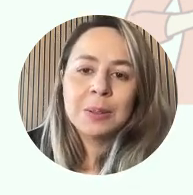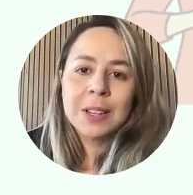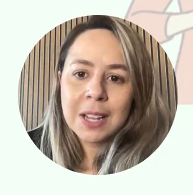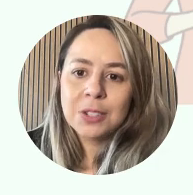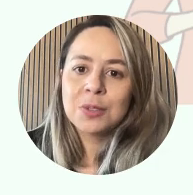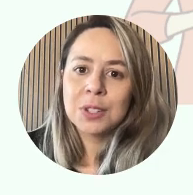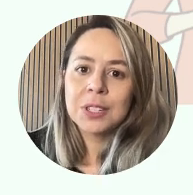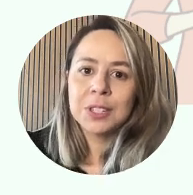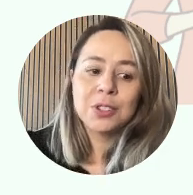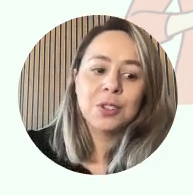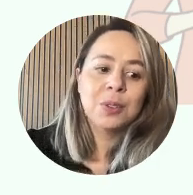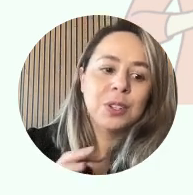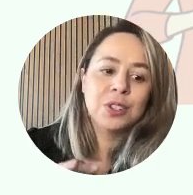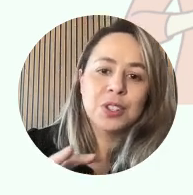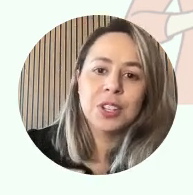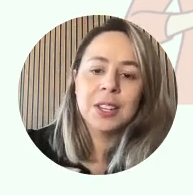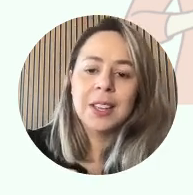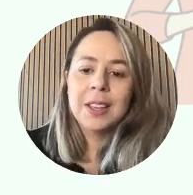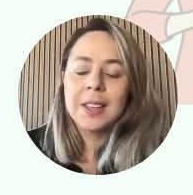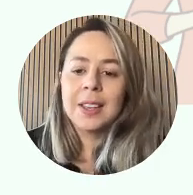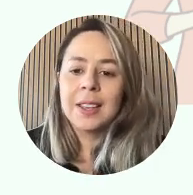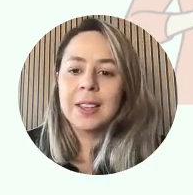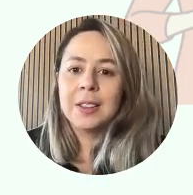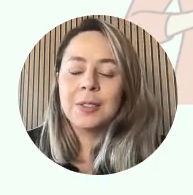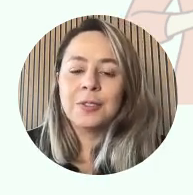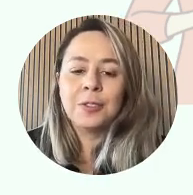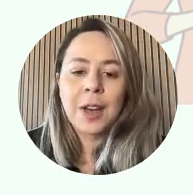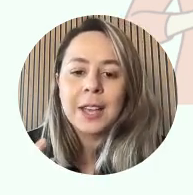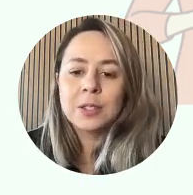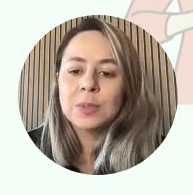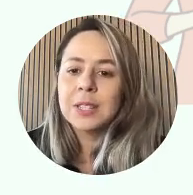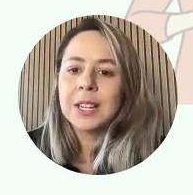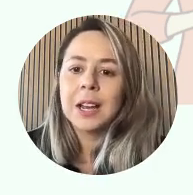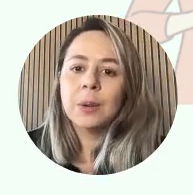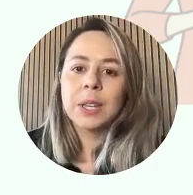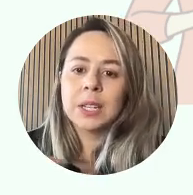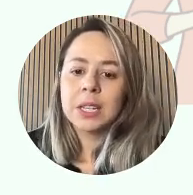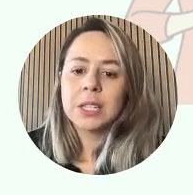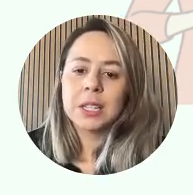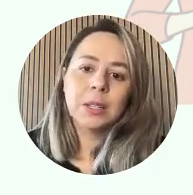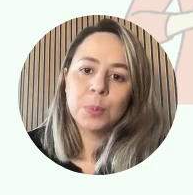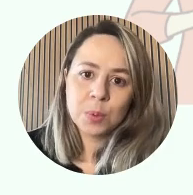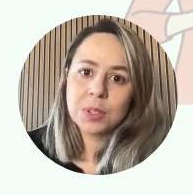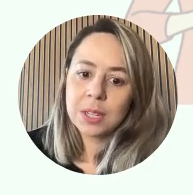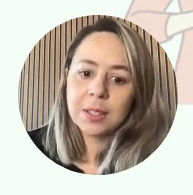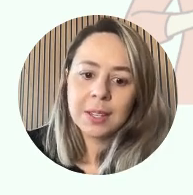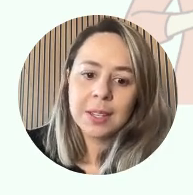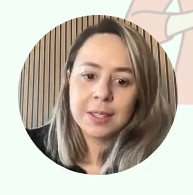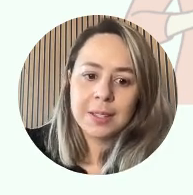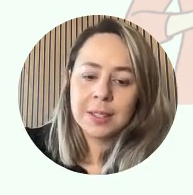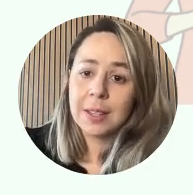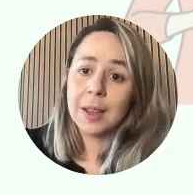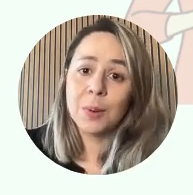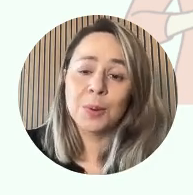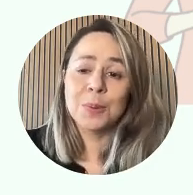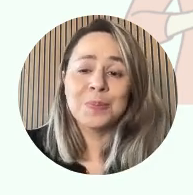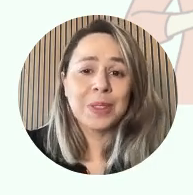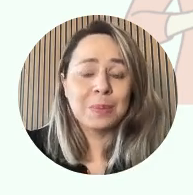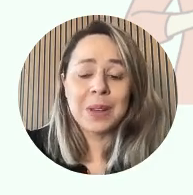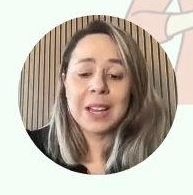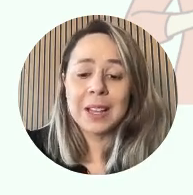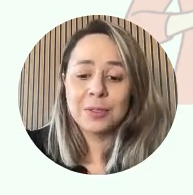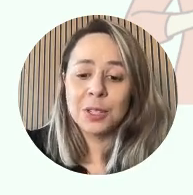assim gratificante quando a gente faz um sinal e a criança demonstra interesse, assim, é